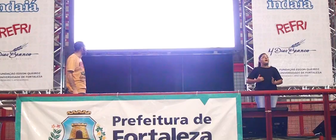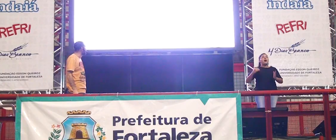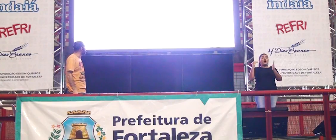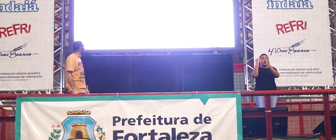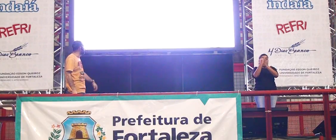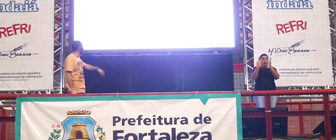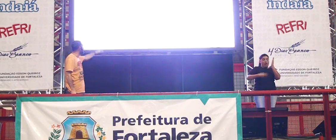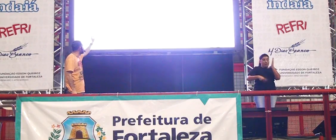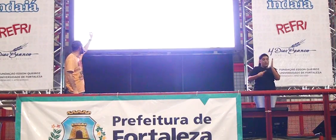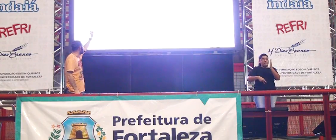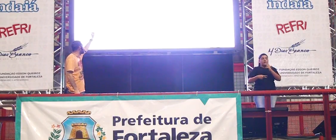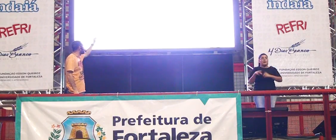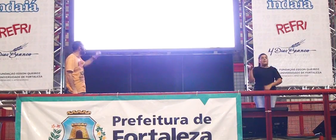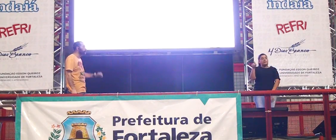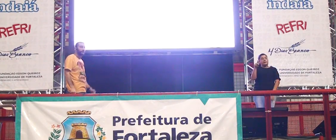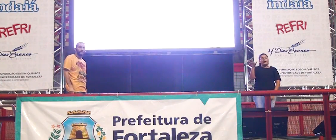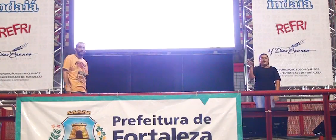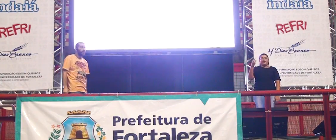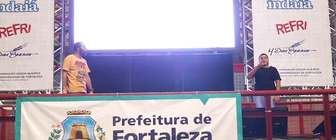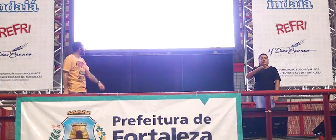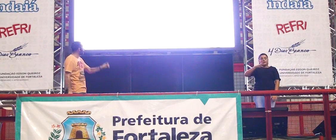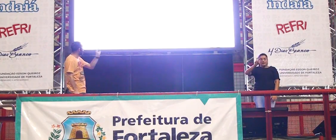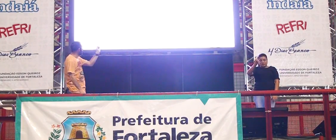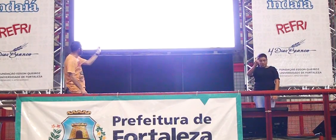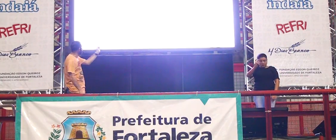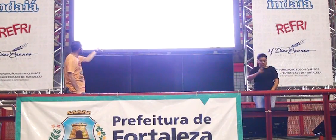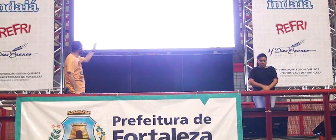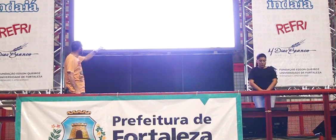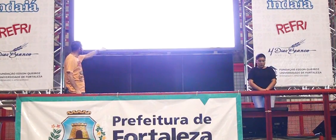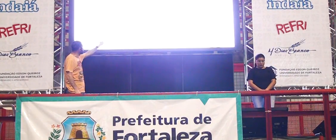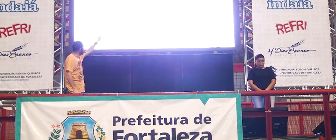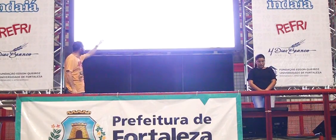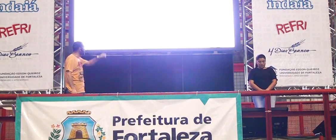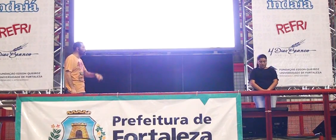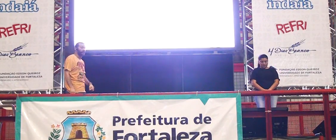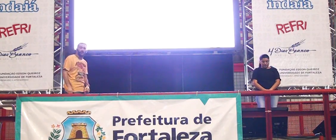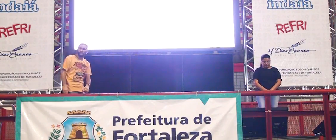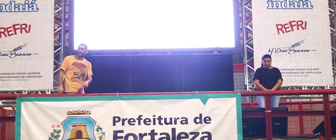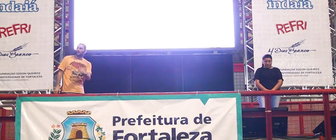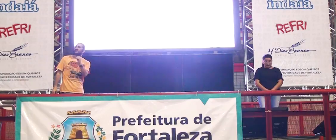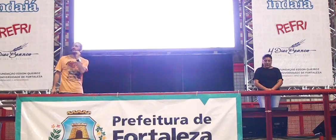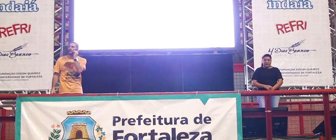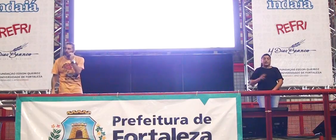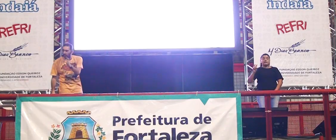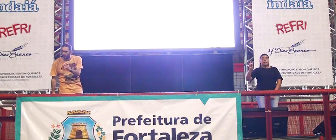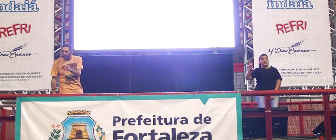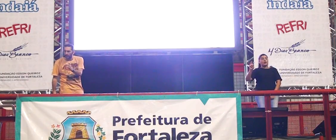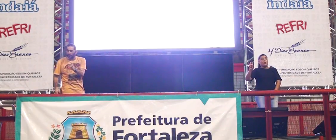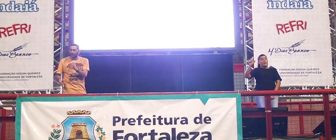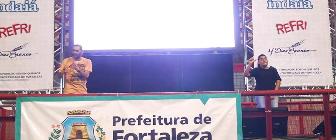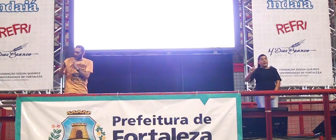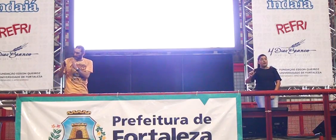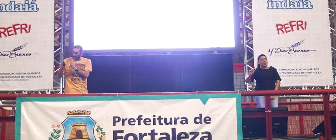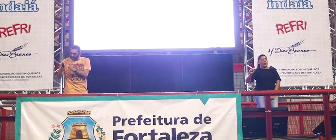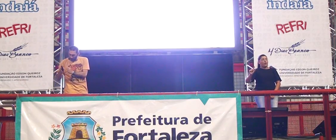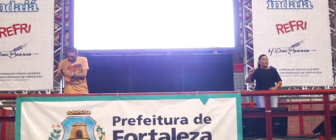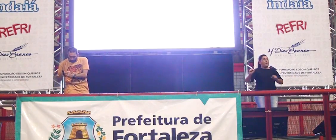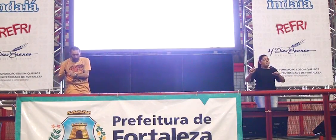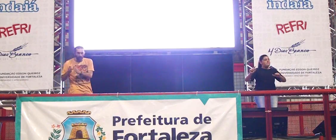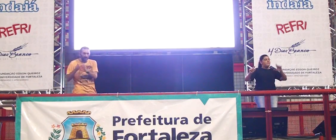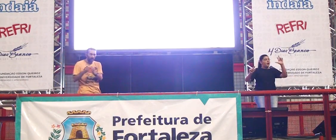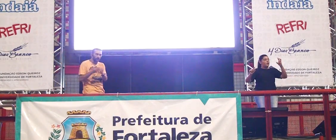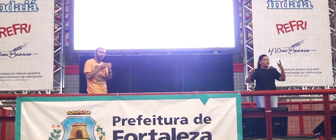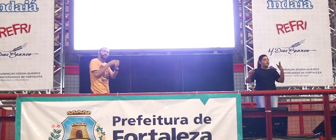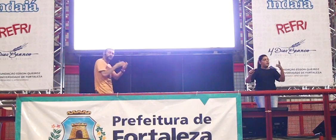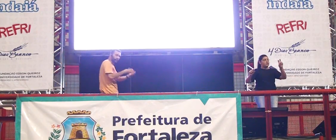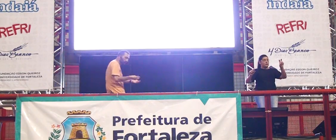temperatura registrada, professor? 35 graus. Qual foi a menor temperatura que nós registramos? 5.